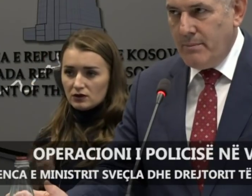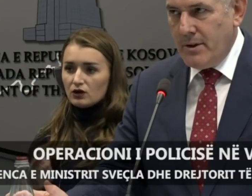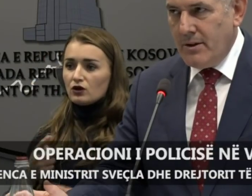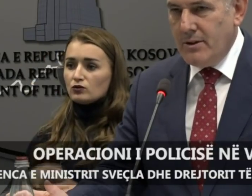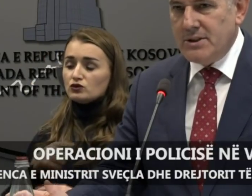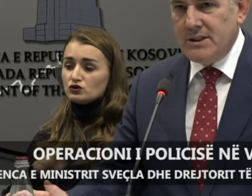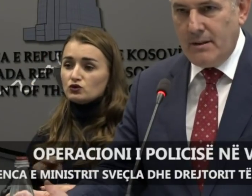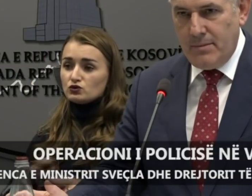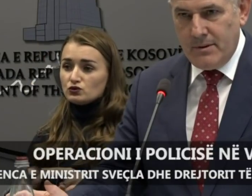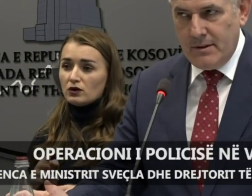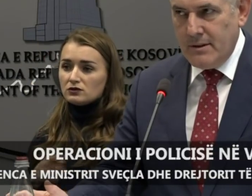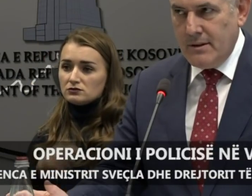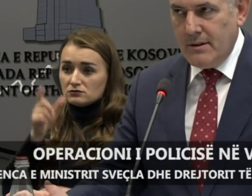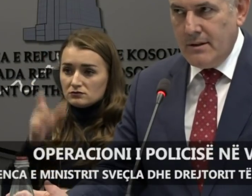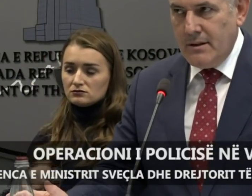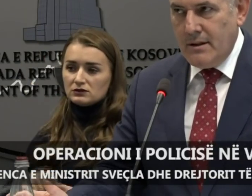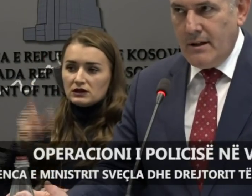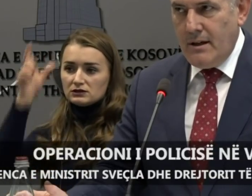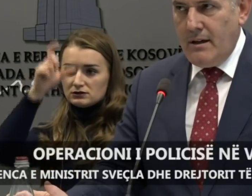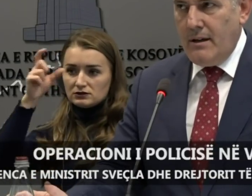procedurës paraprake është serb.